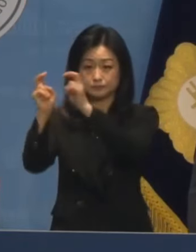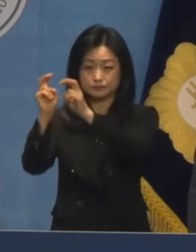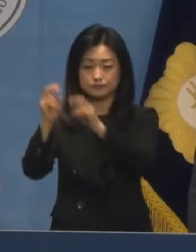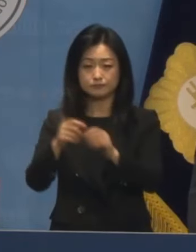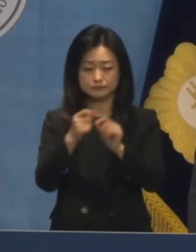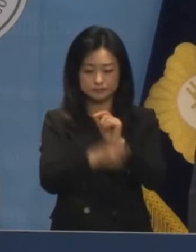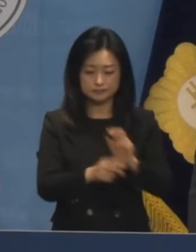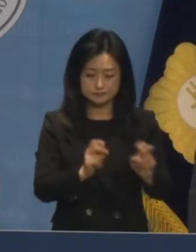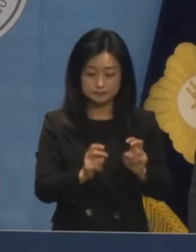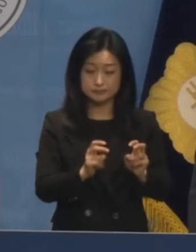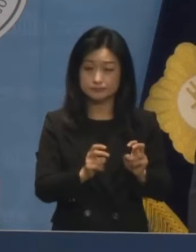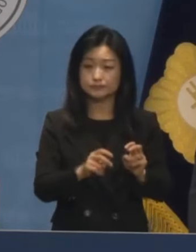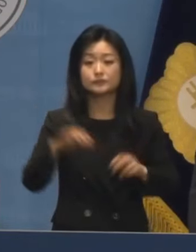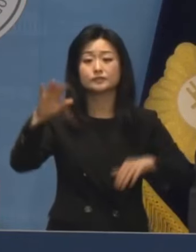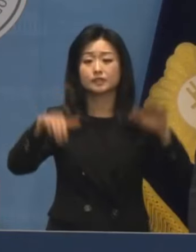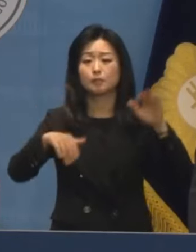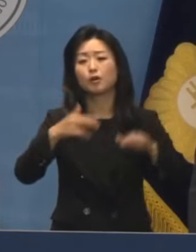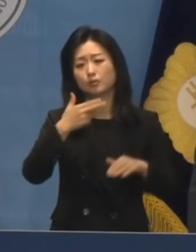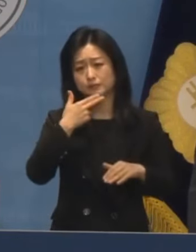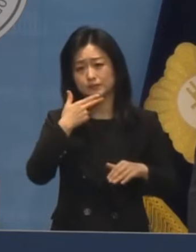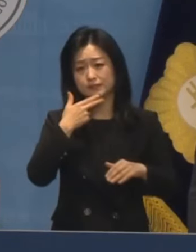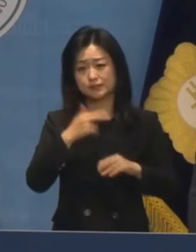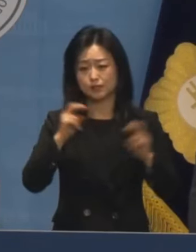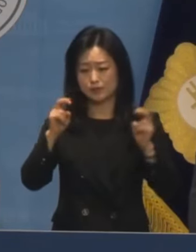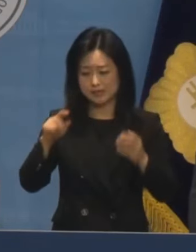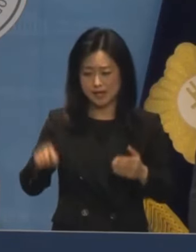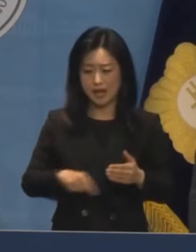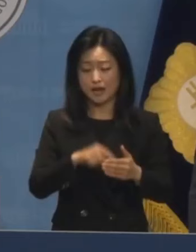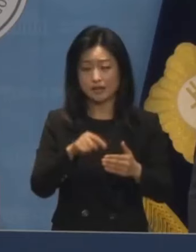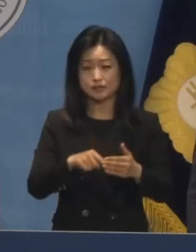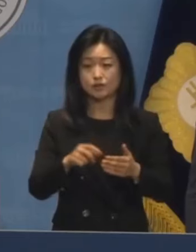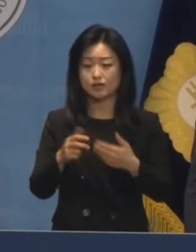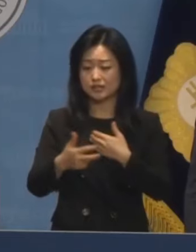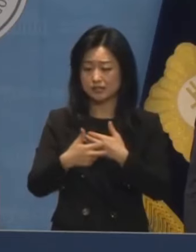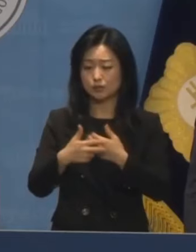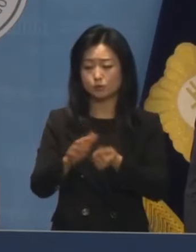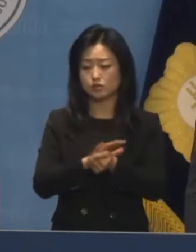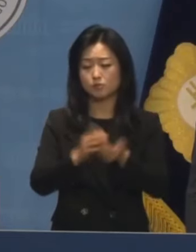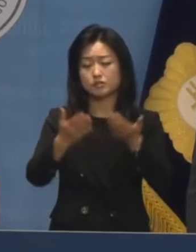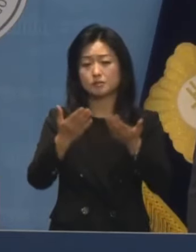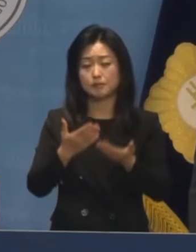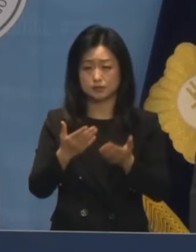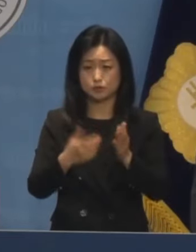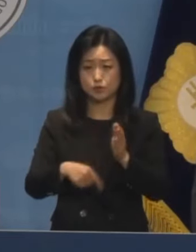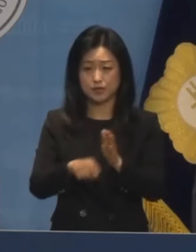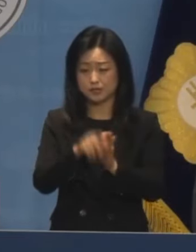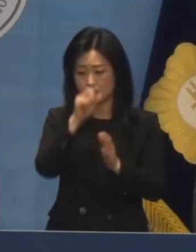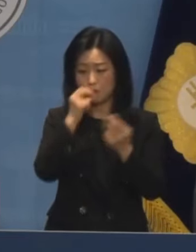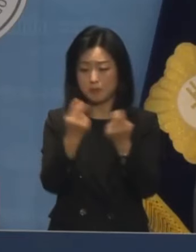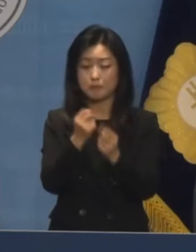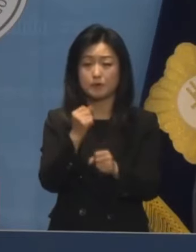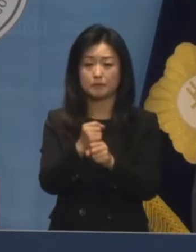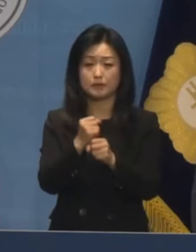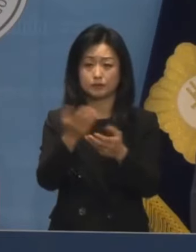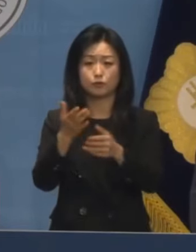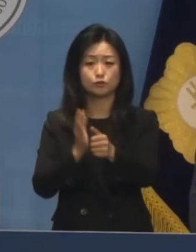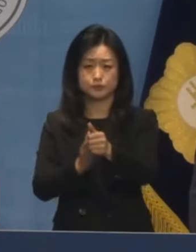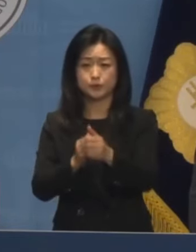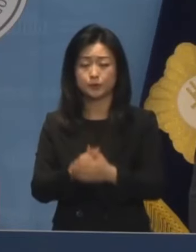노동자가 차별없이 사내에서 의료서비스를 받을 수 있도록 방안을 마련하십시오